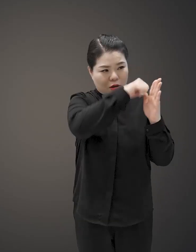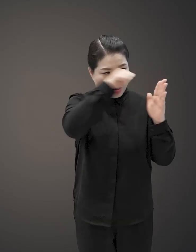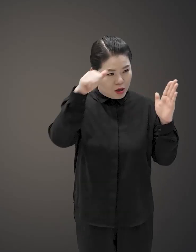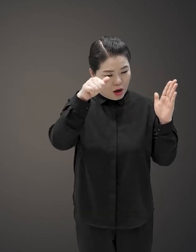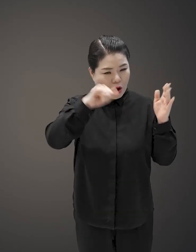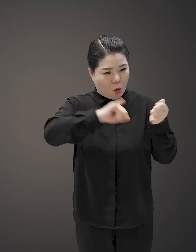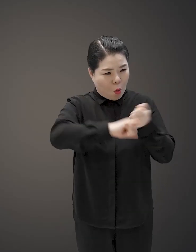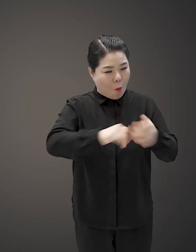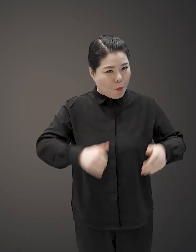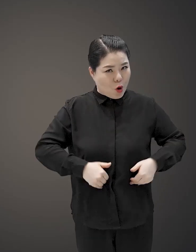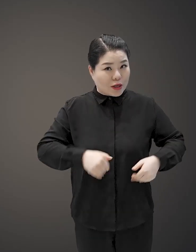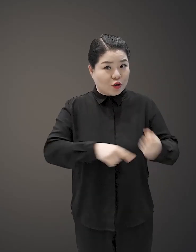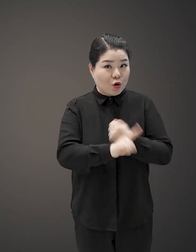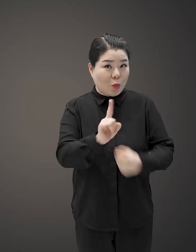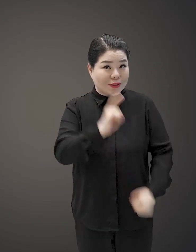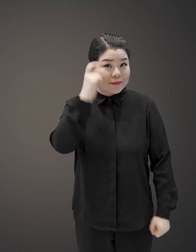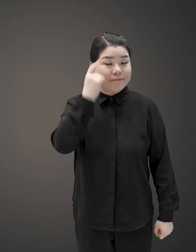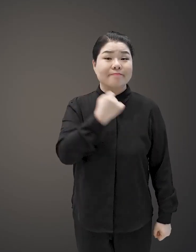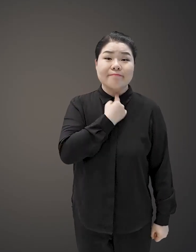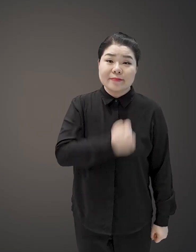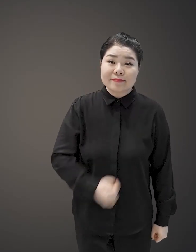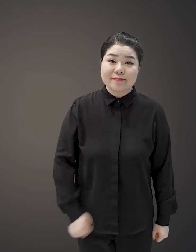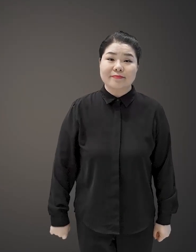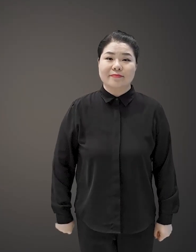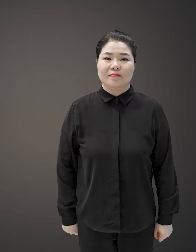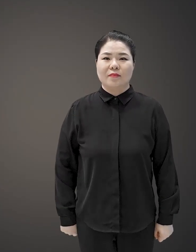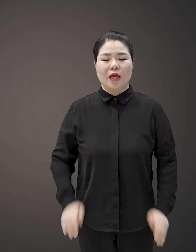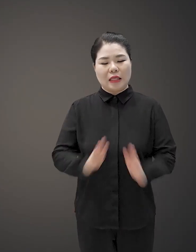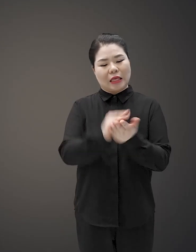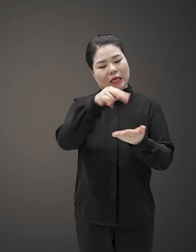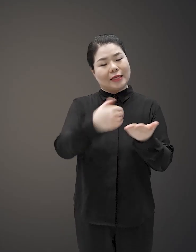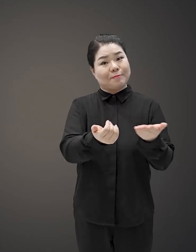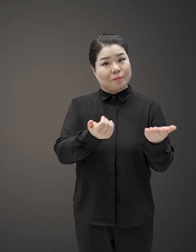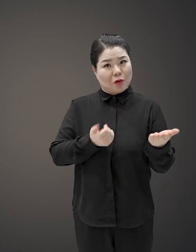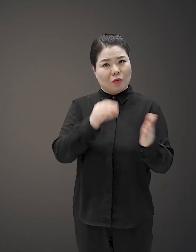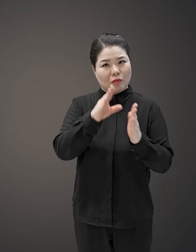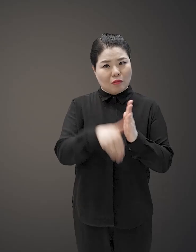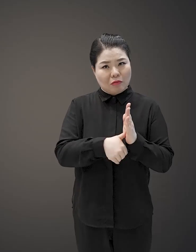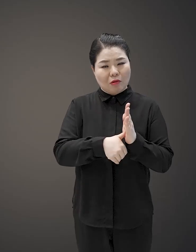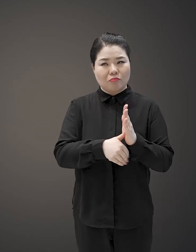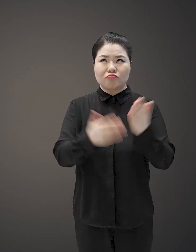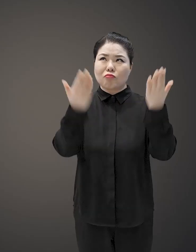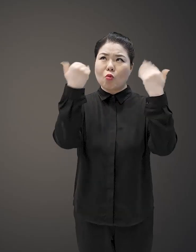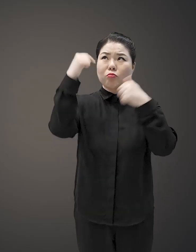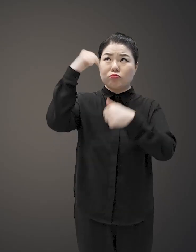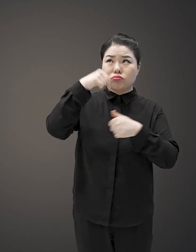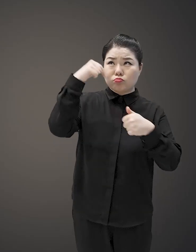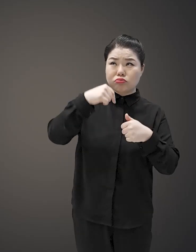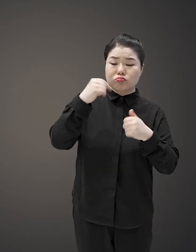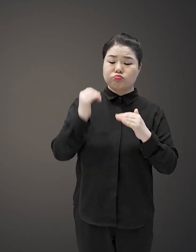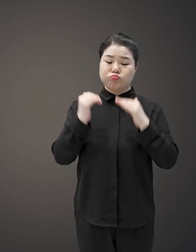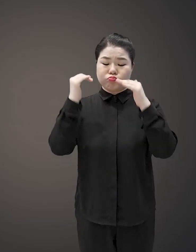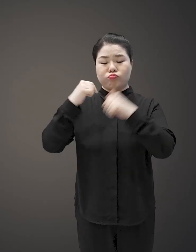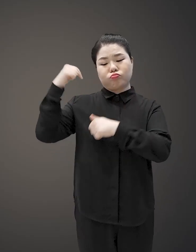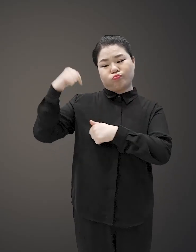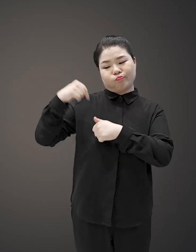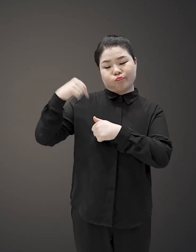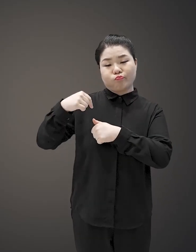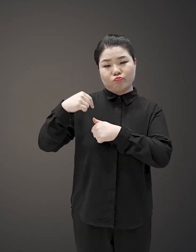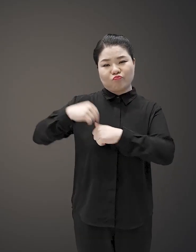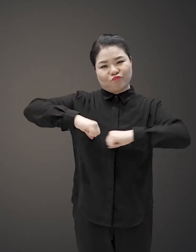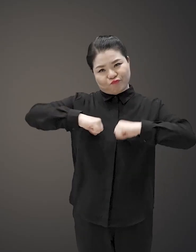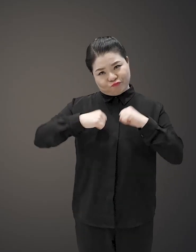인생에 꼭 필요한 것인지 생각해 본 적 있나요? 이 책 읽기 전에는 당연히 학교에서 시키니까 어른들이